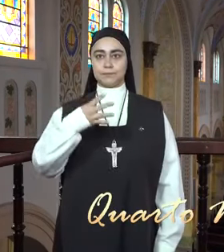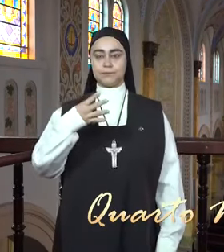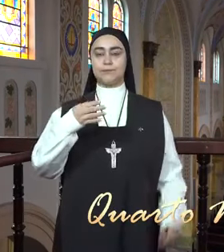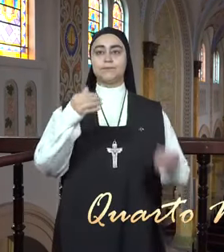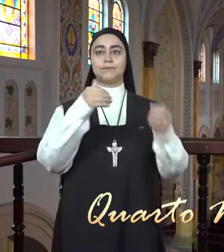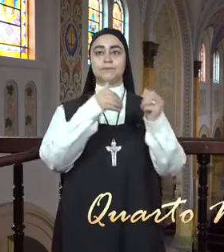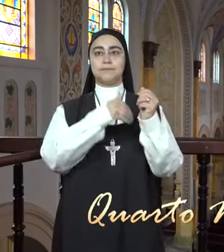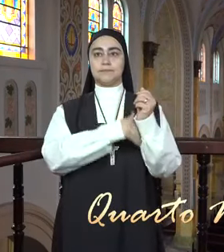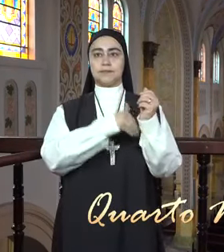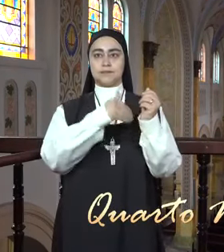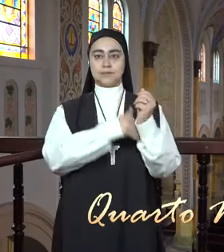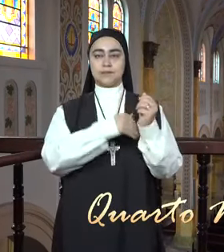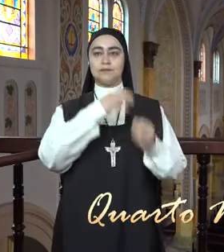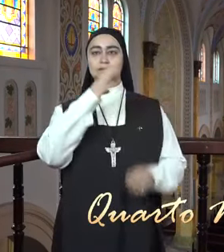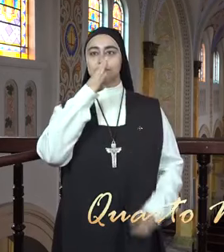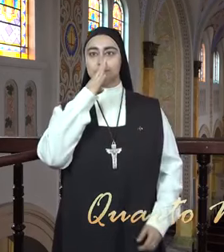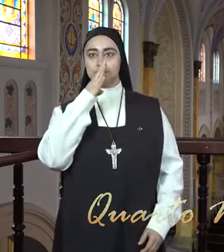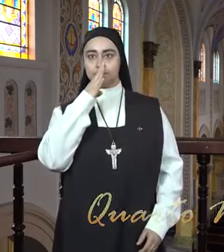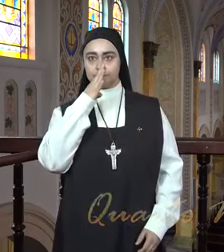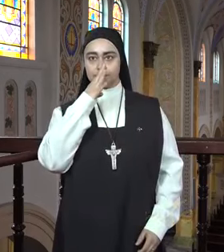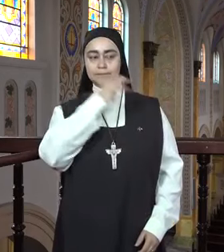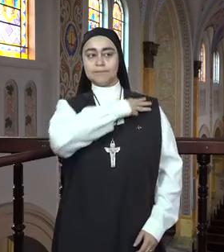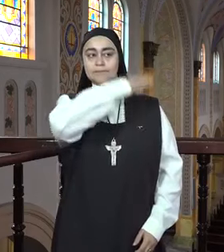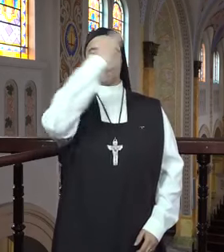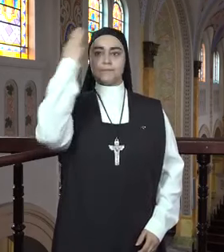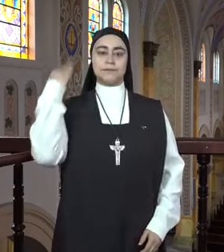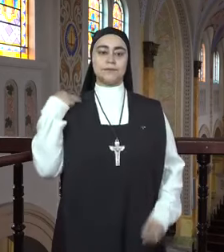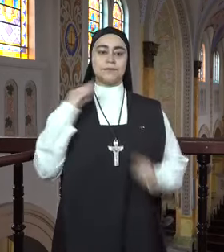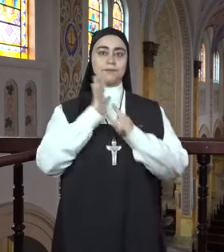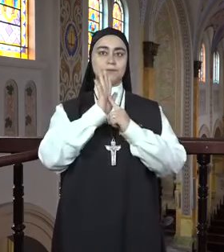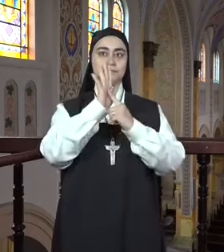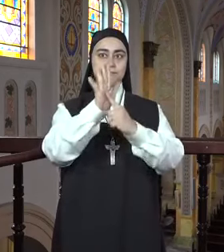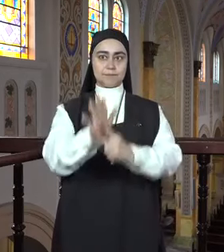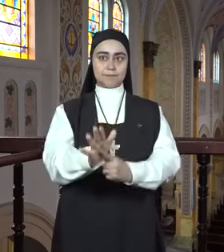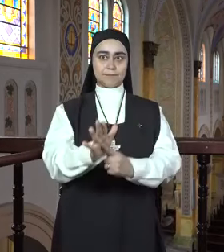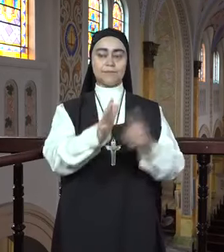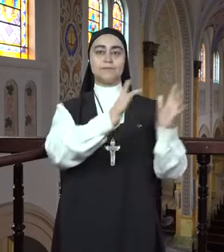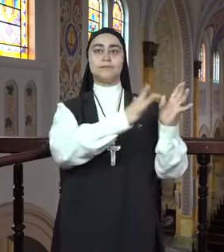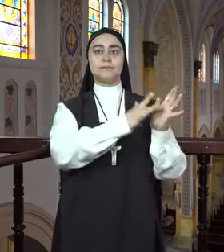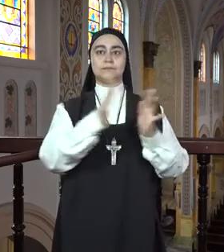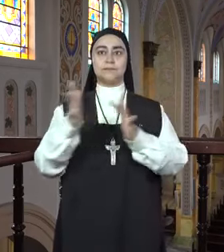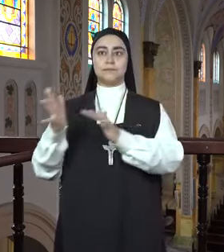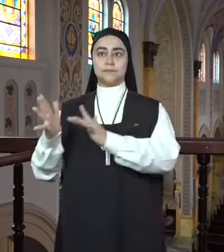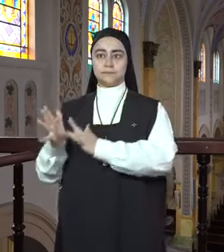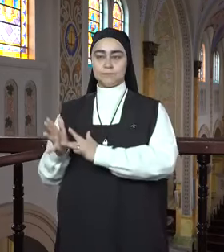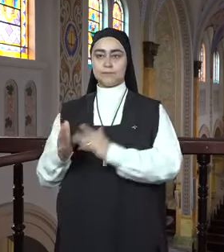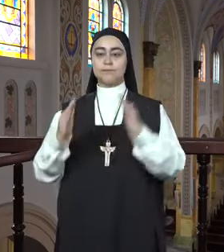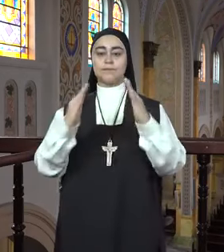No quarto mistério gozoso, contemplamos a apresentação do menino Jesus no templo.